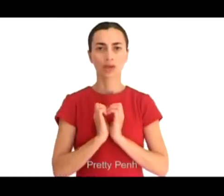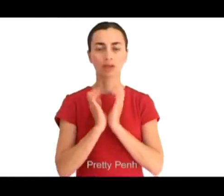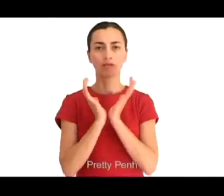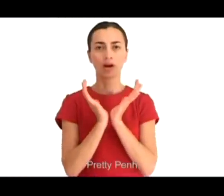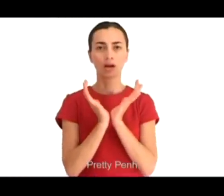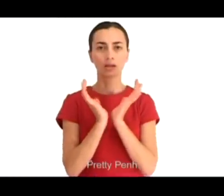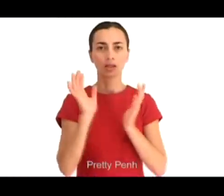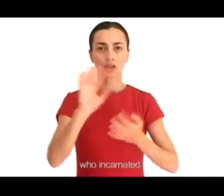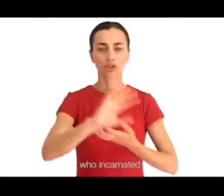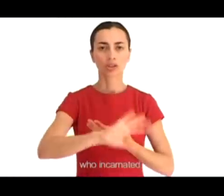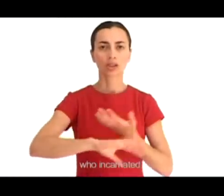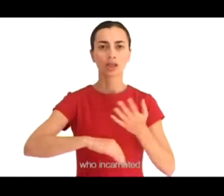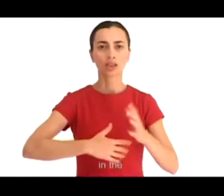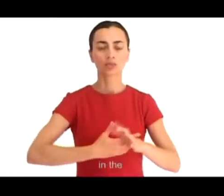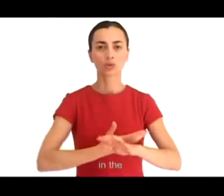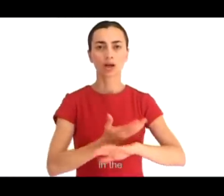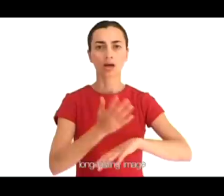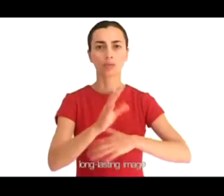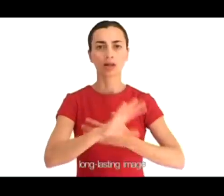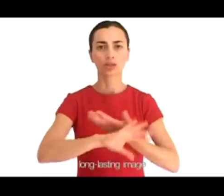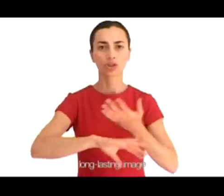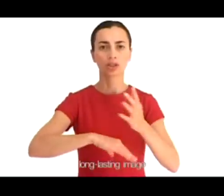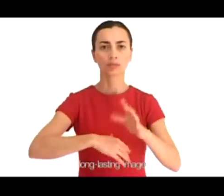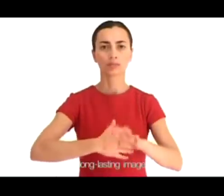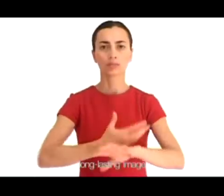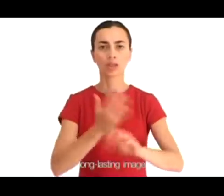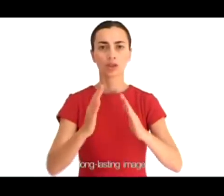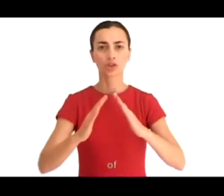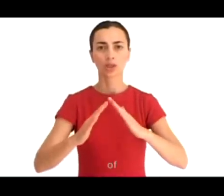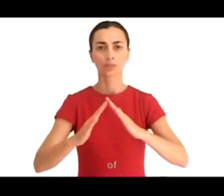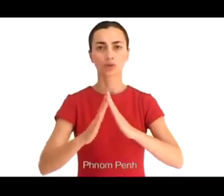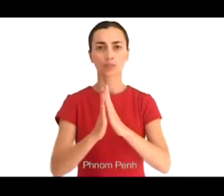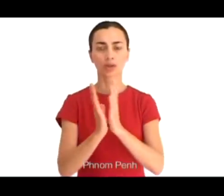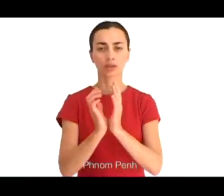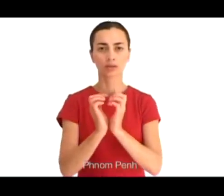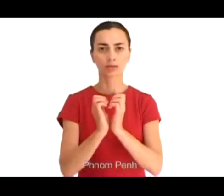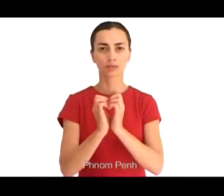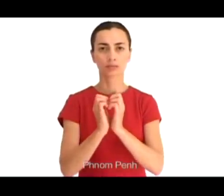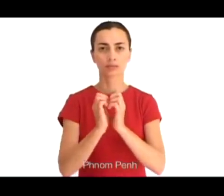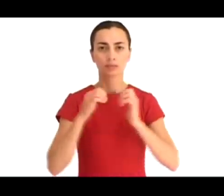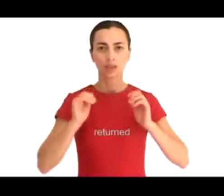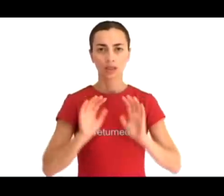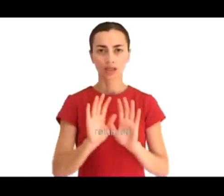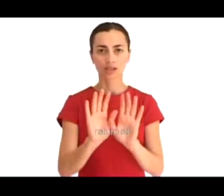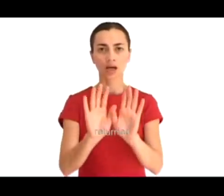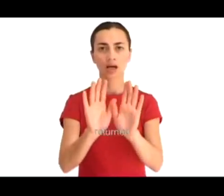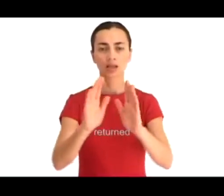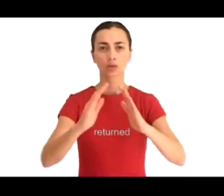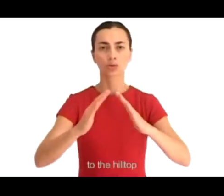בן היפה, שהתגלגלה לדמותה רבת השנים של פנומפן, חזרה אל